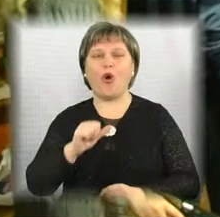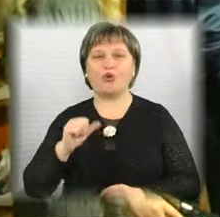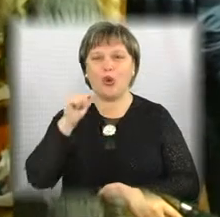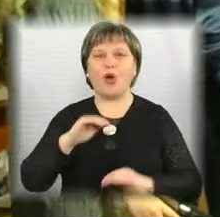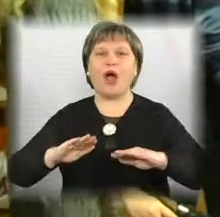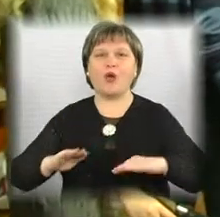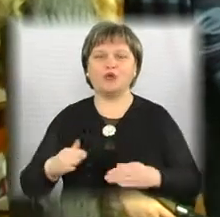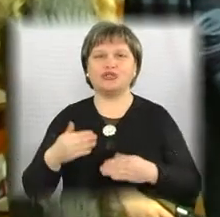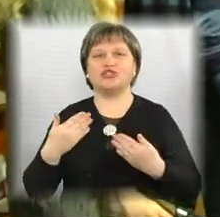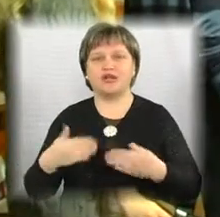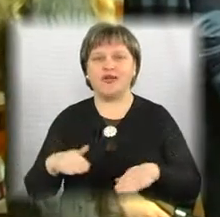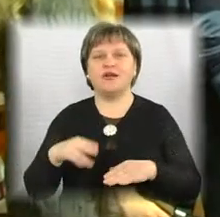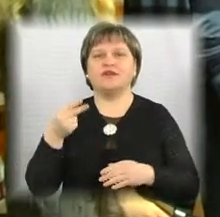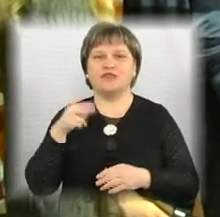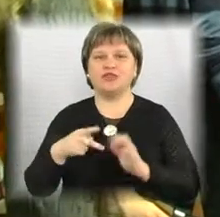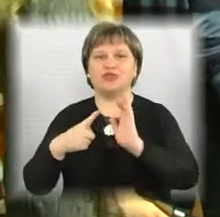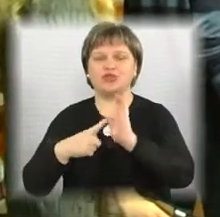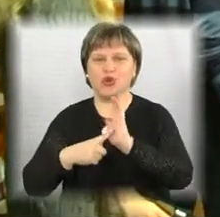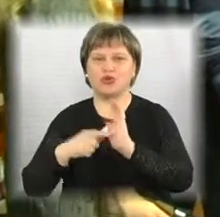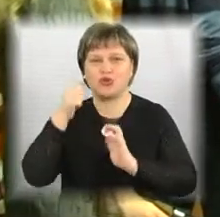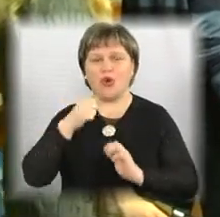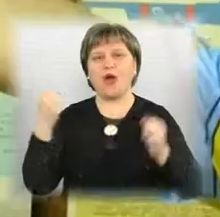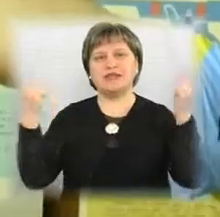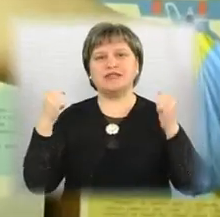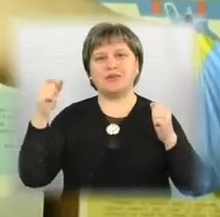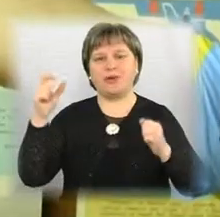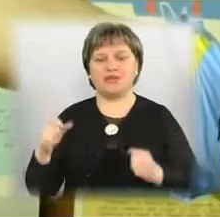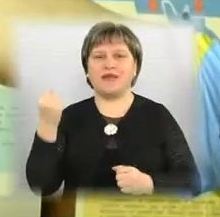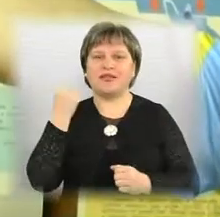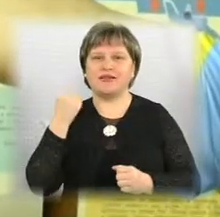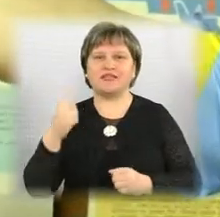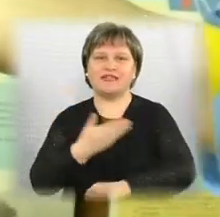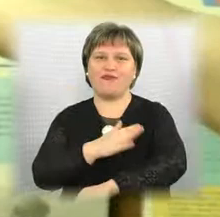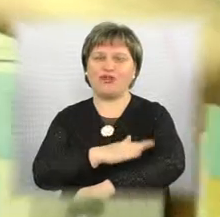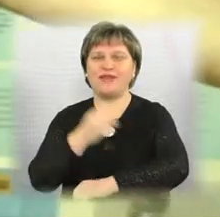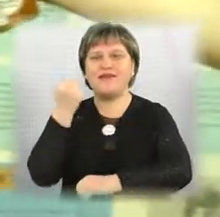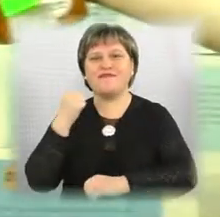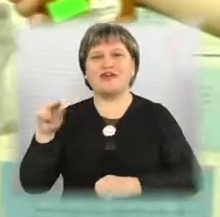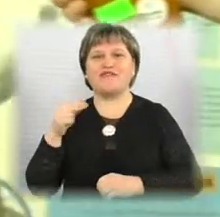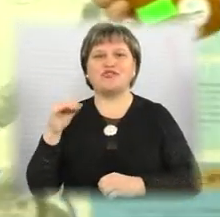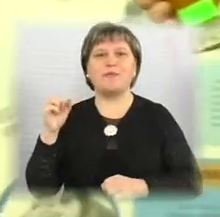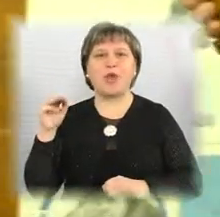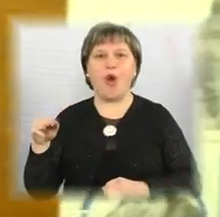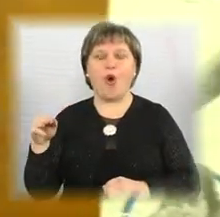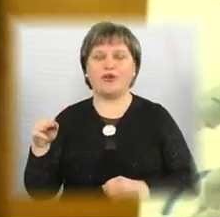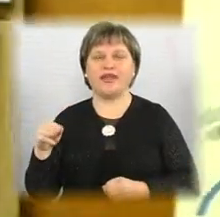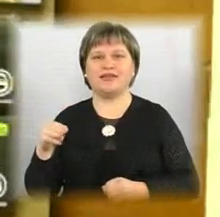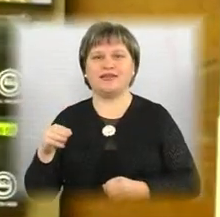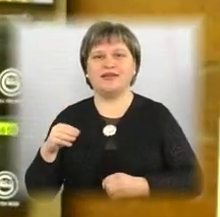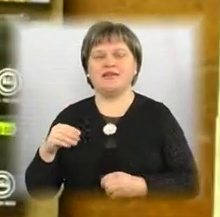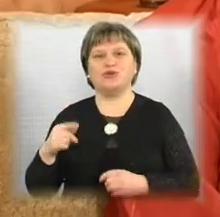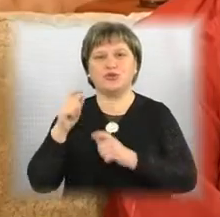уже 2006-го спортсмен із Волині виграв чемпіонат України із кульової стрільби. Просто був радий за